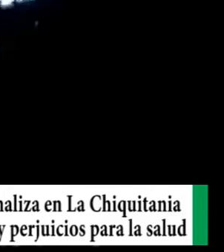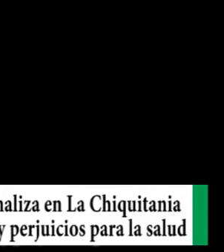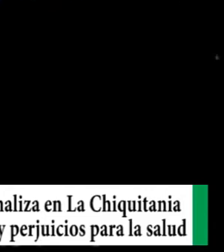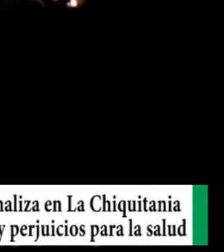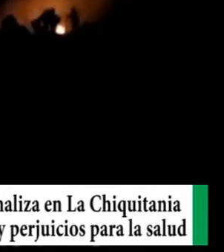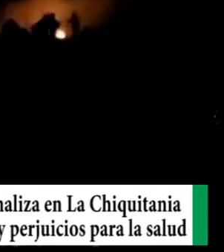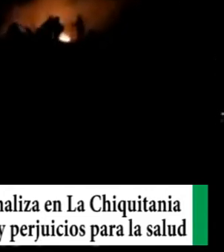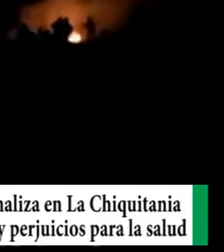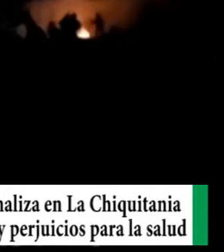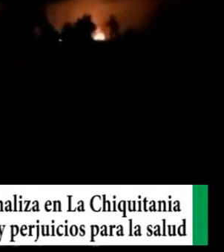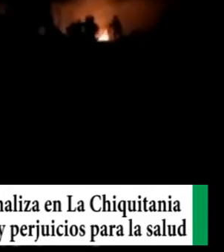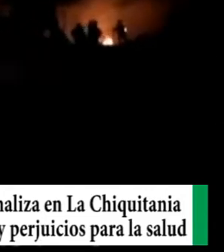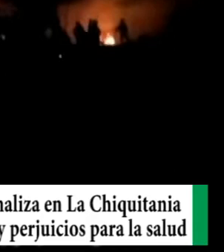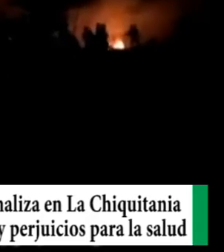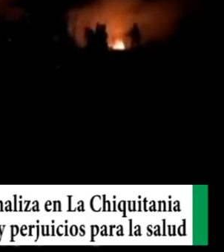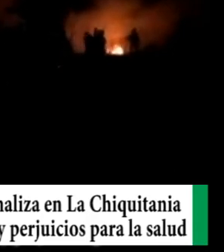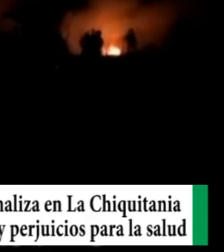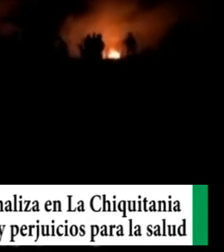Ellos comienzan.